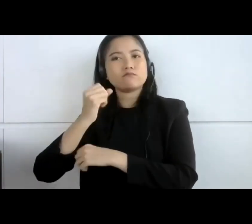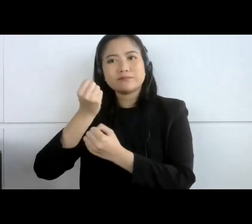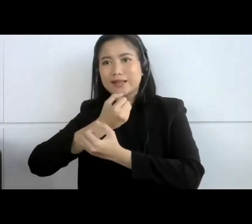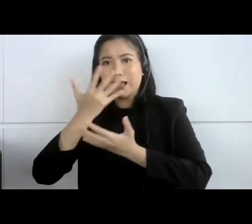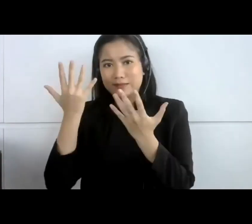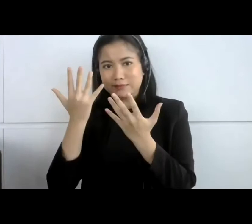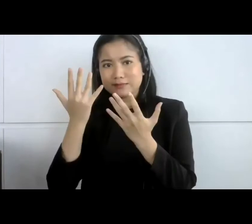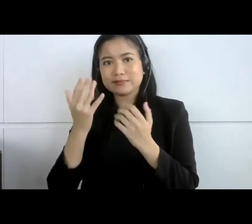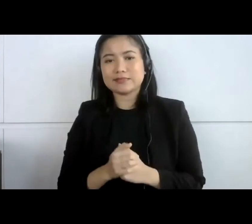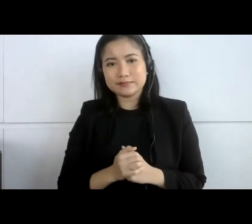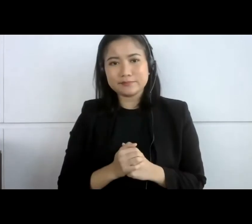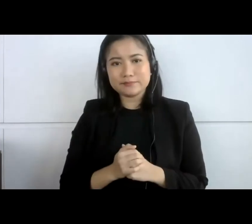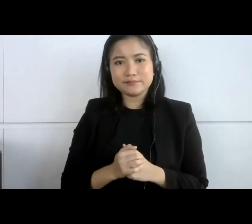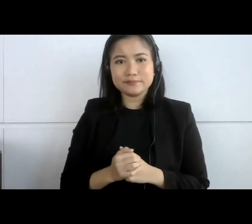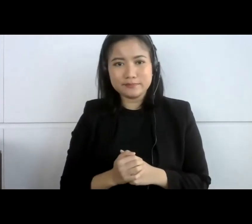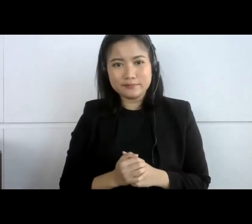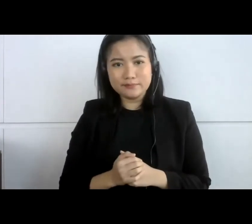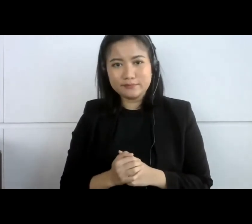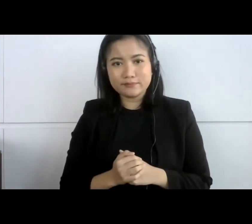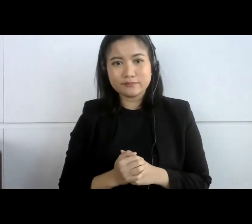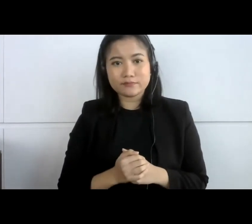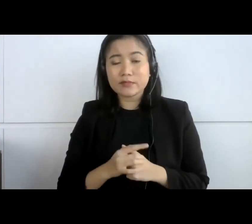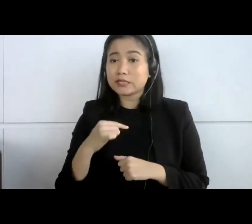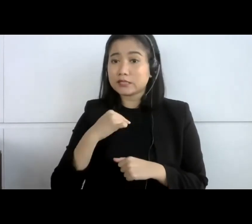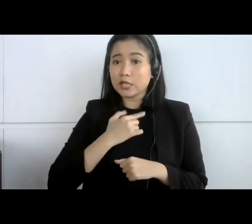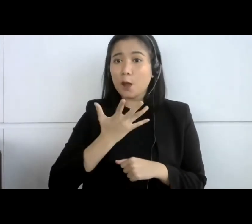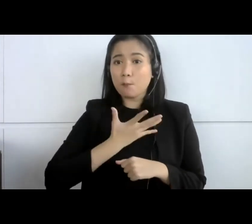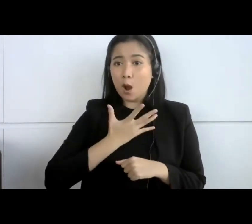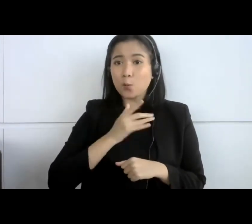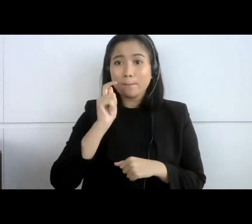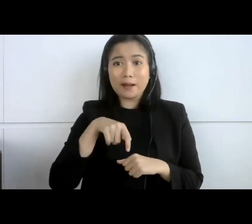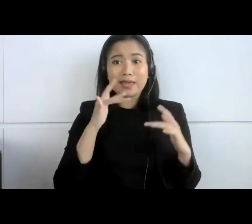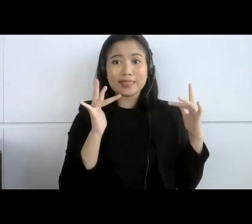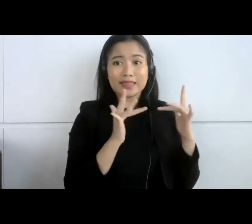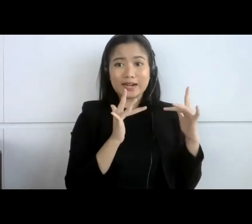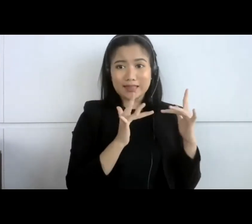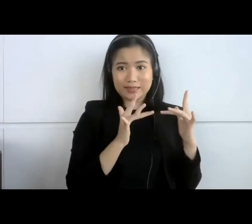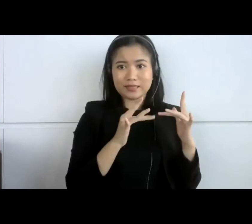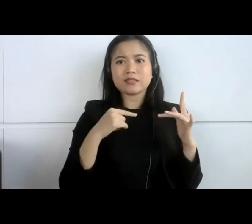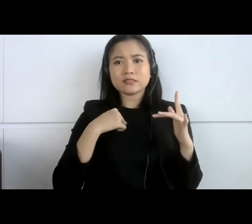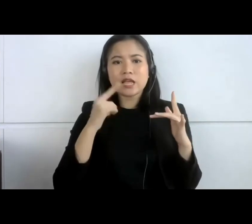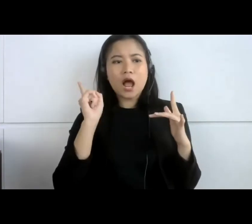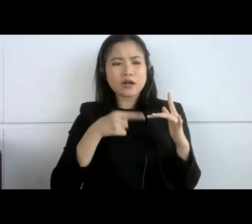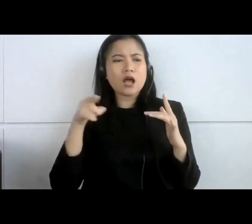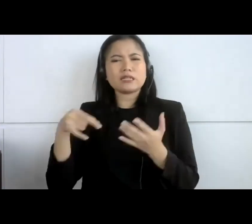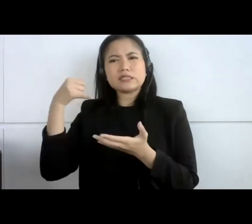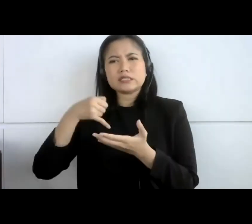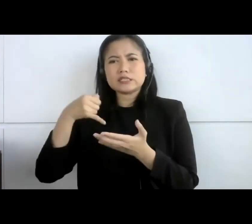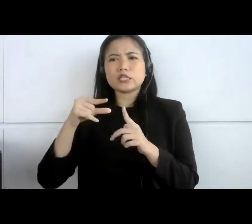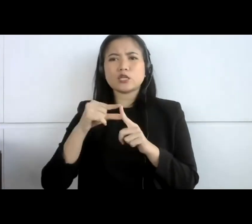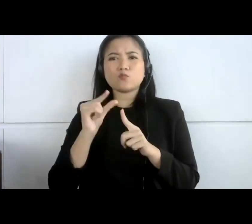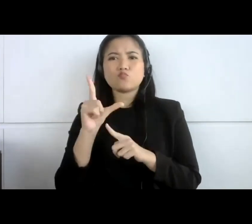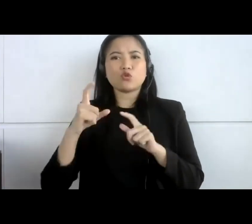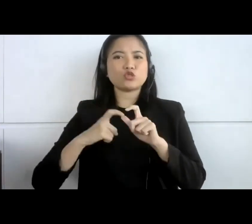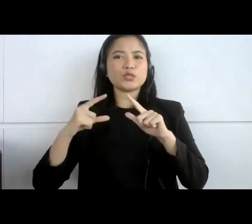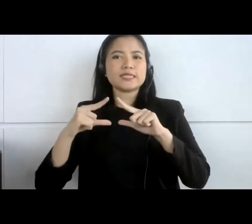Kalau saya ingin menggunakan internet, saya harus mengisi pulsa data, tetapi uang hasil kerja keras orang tua